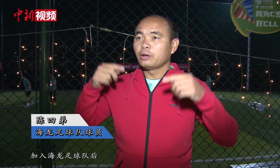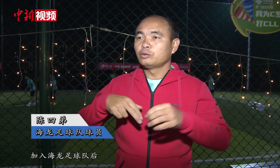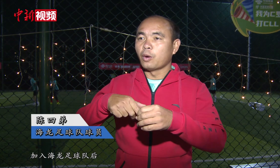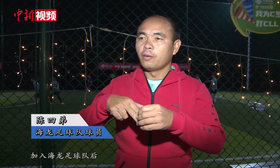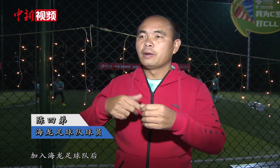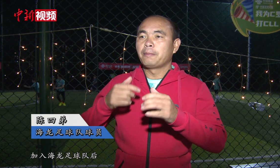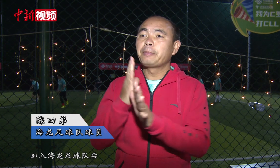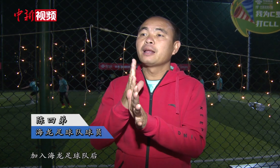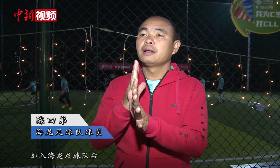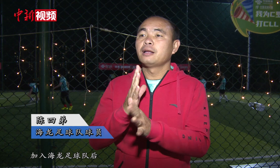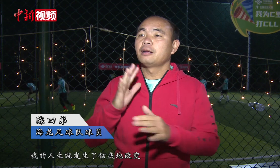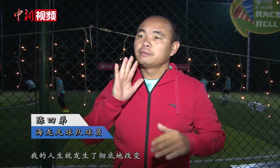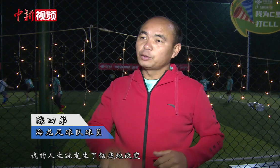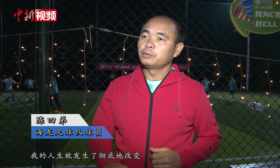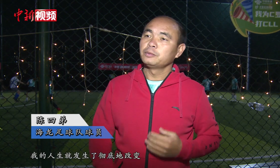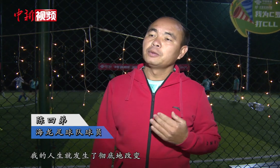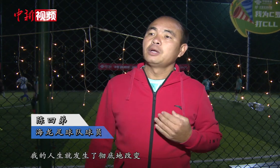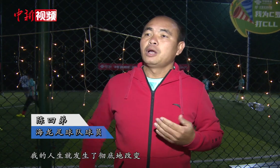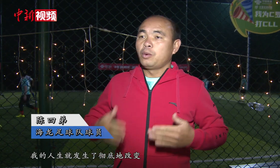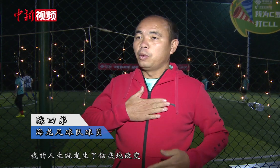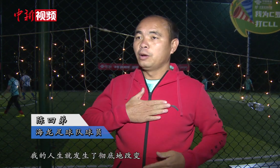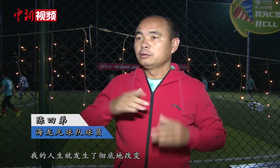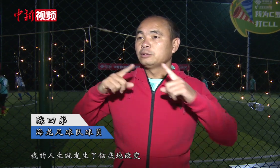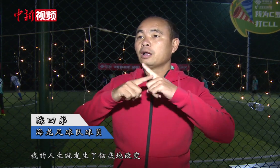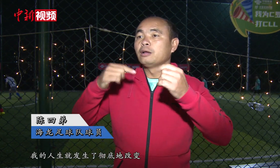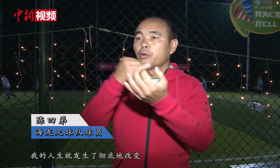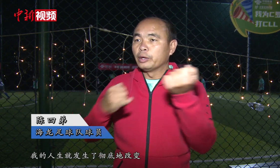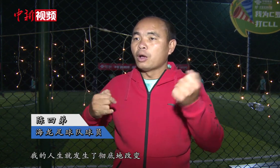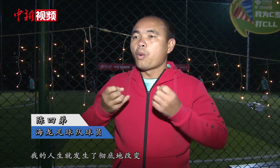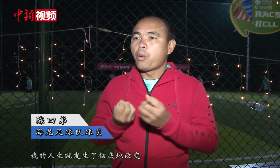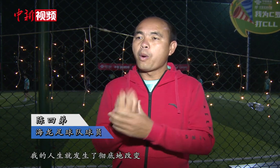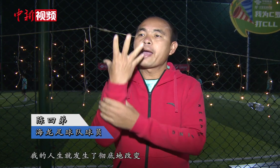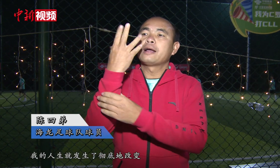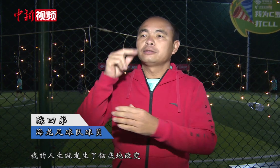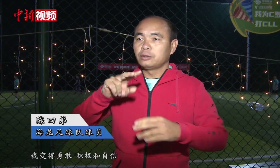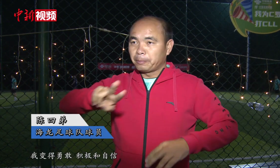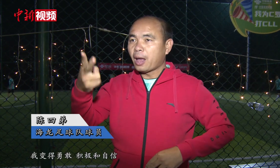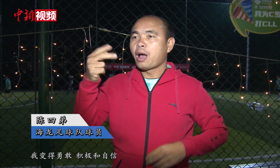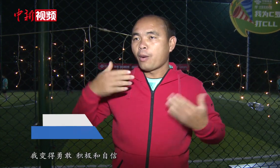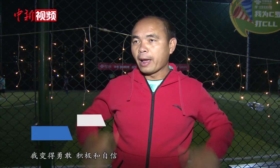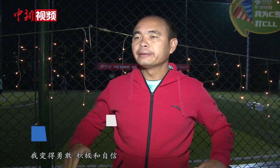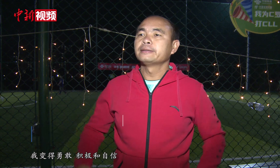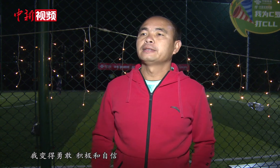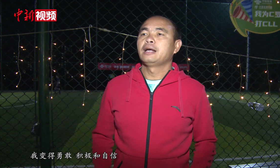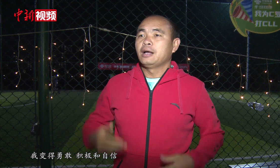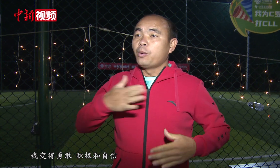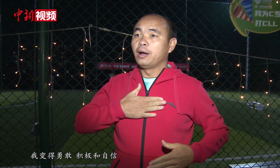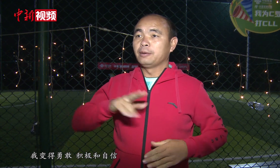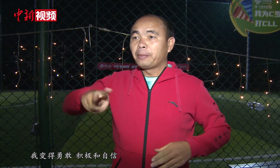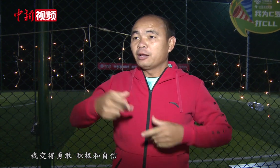后，我的人生就发生了彻底的改变。我变得勇敢、积极和自